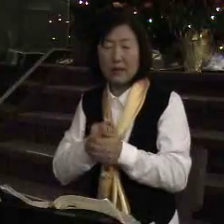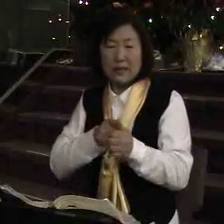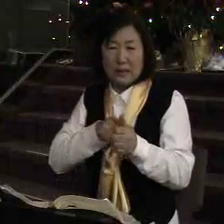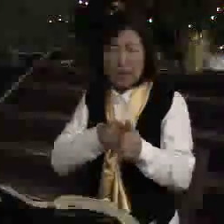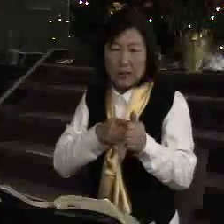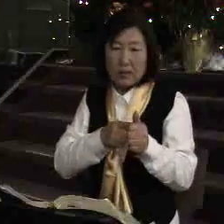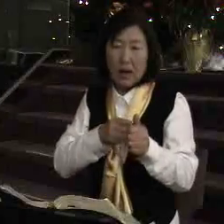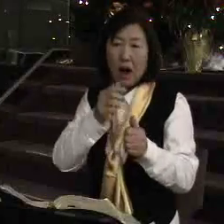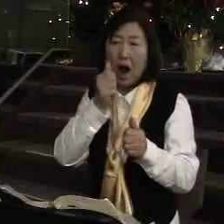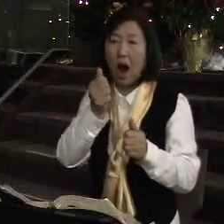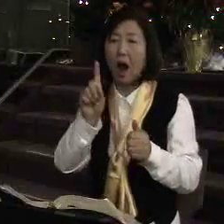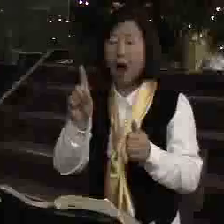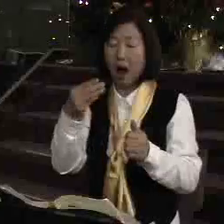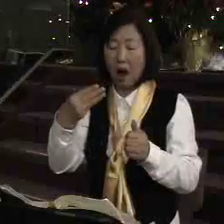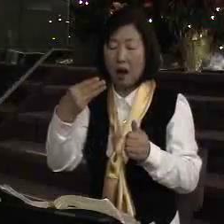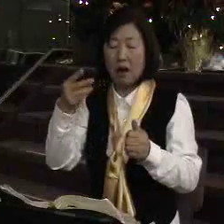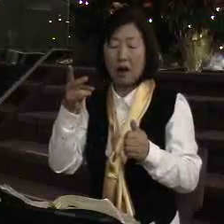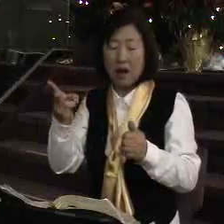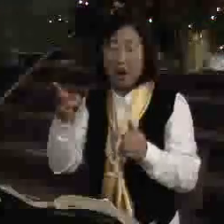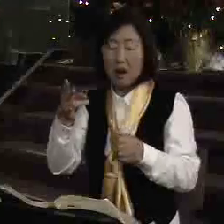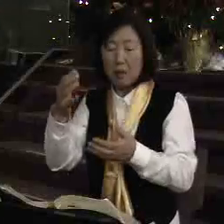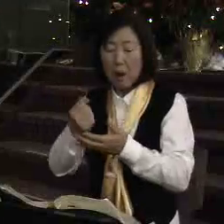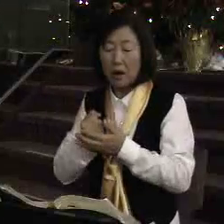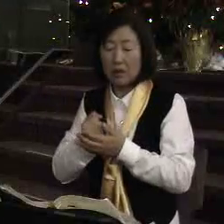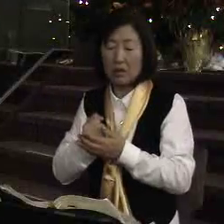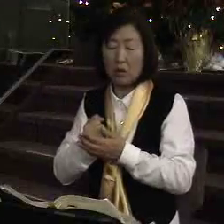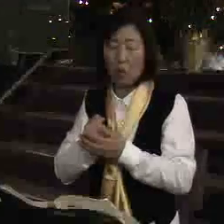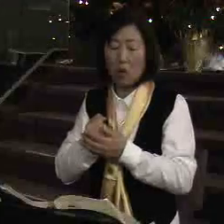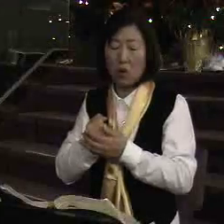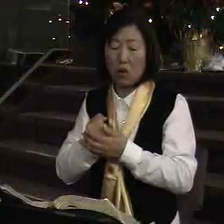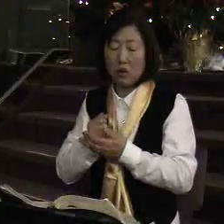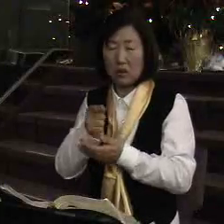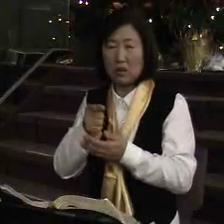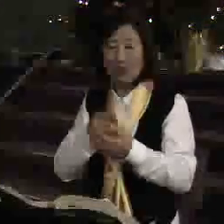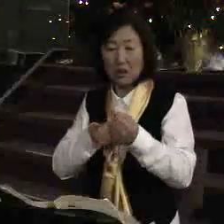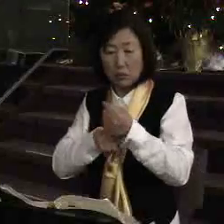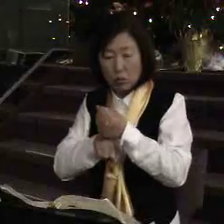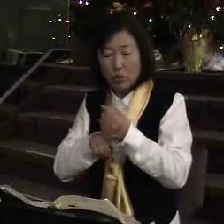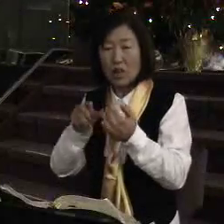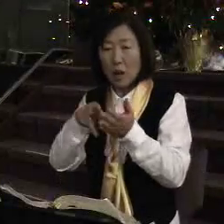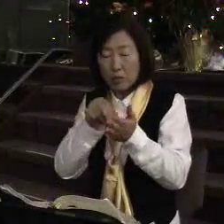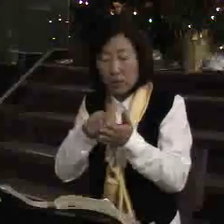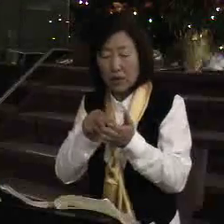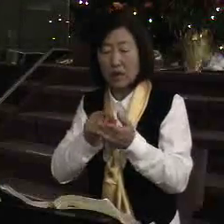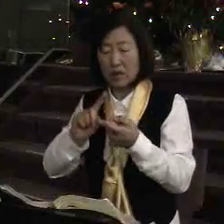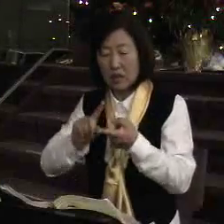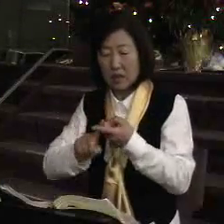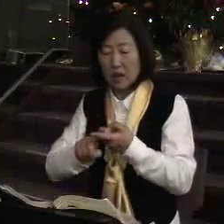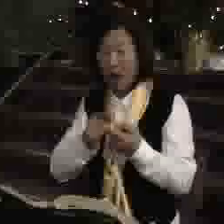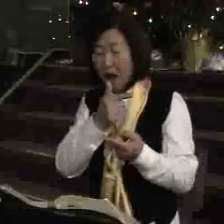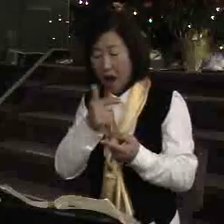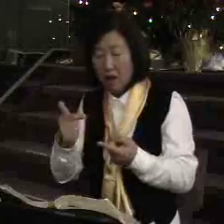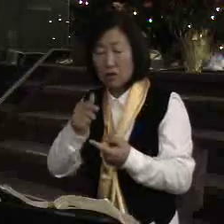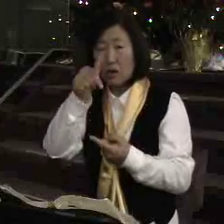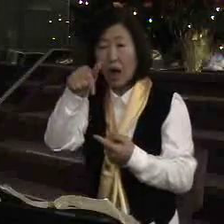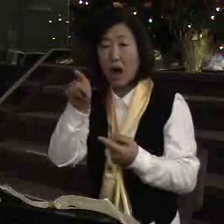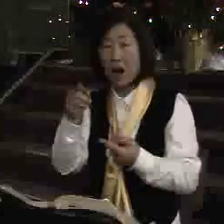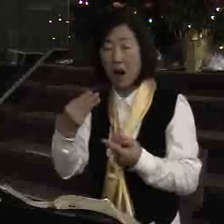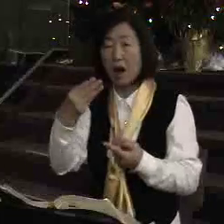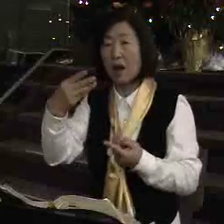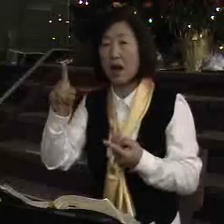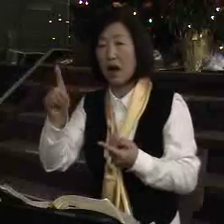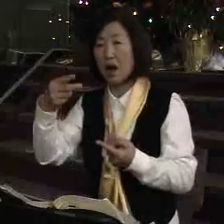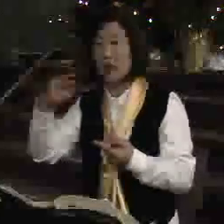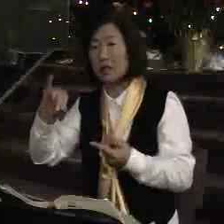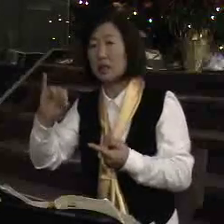우리가 갈라디아서를 통해서 계속 보았지만 이 할례에 대한 이슈가 굉장한 이슈였어요. 이 갈라디아 교인들한테는 이